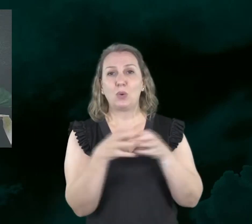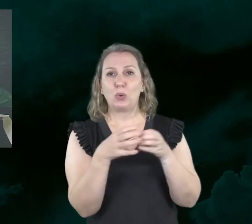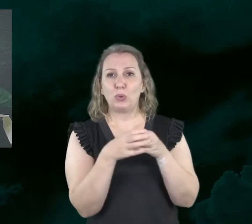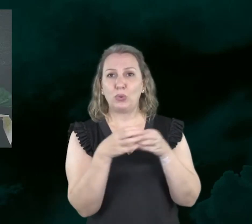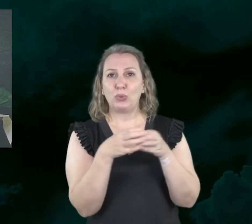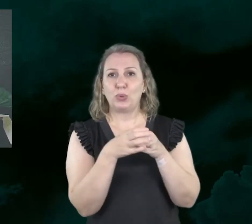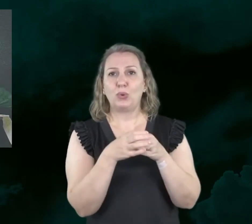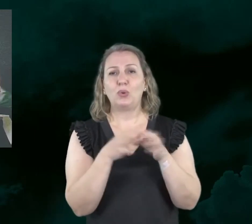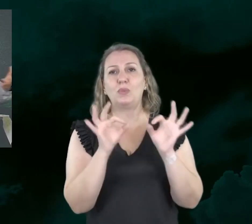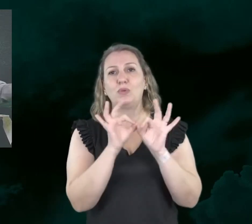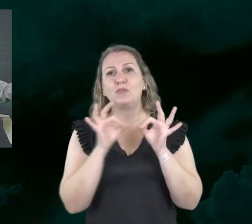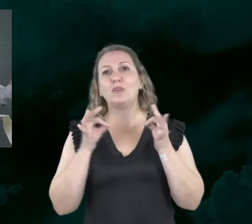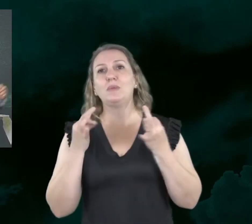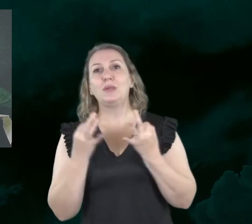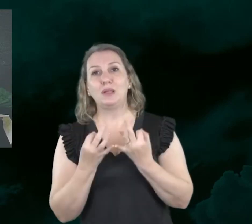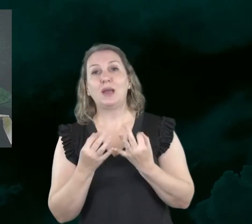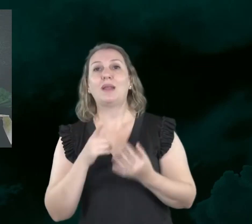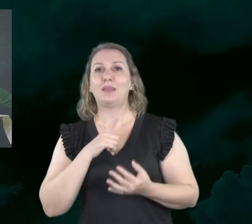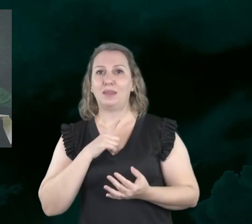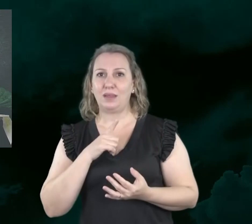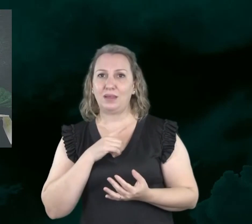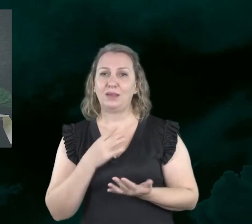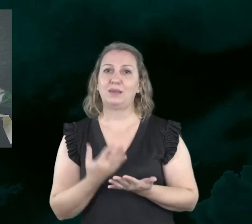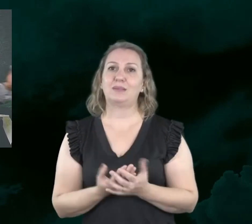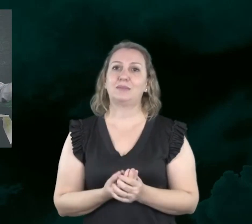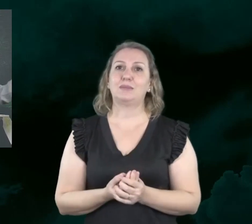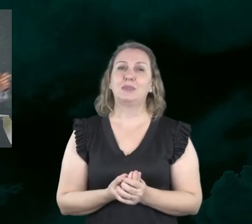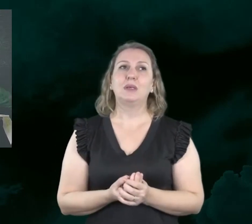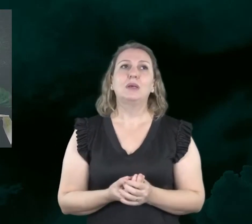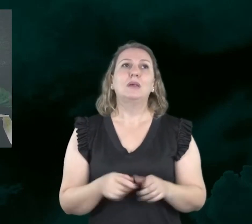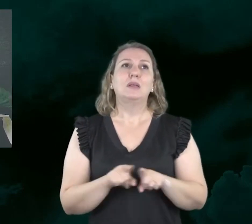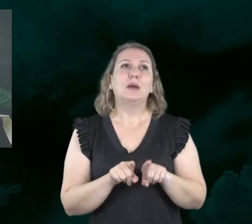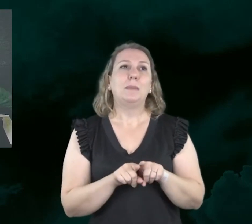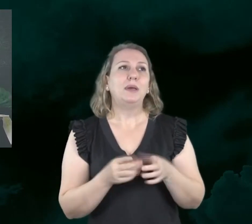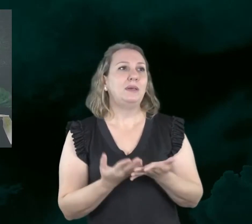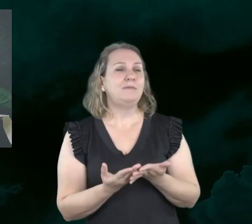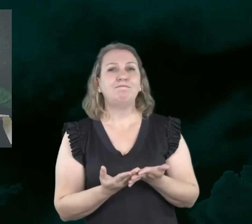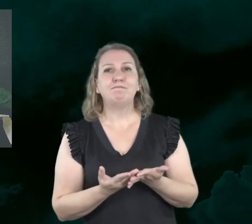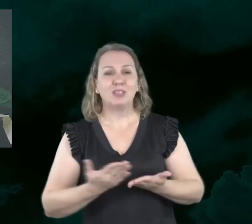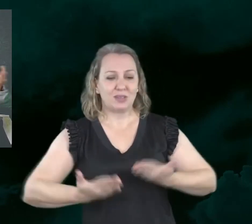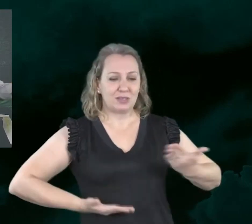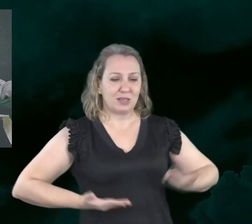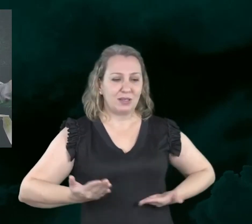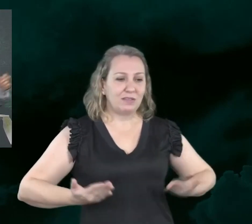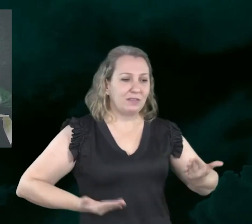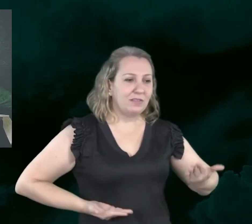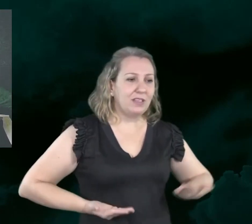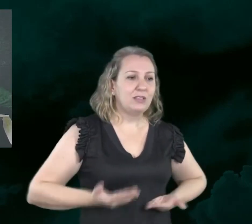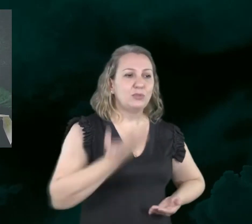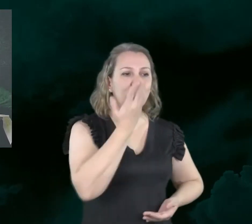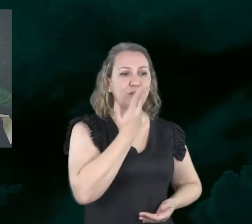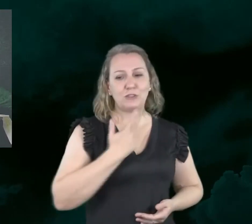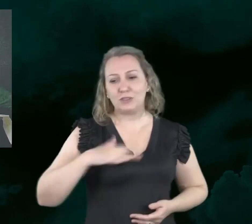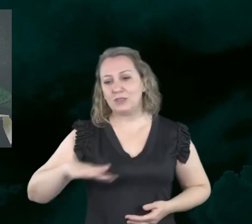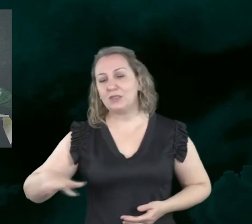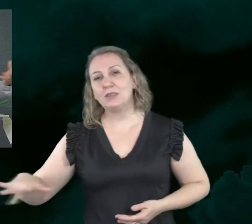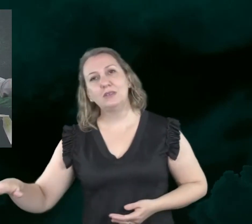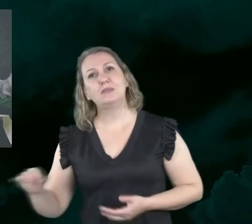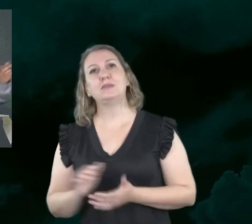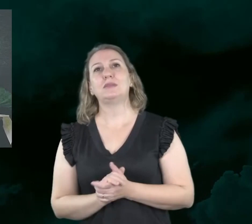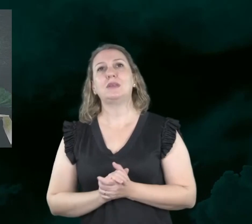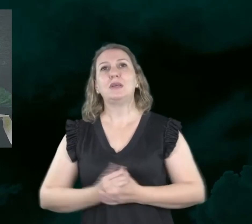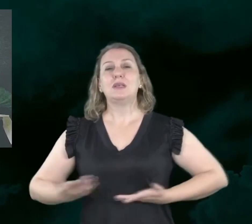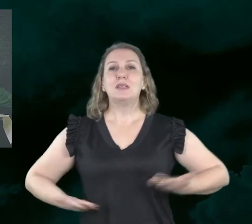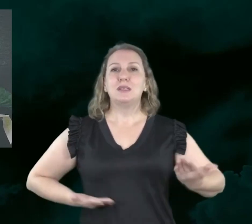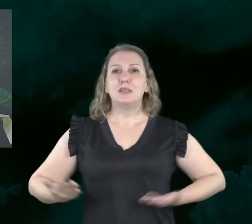nós temos cuidado aos adolescentes, nós temos serviço de crianças, nós temos serviço das mulheres, nós temos serviço de